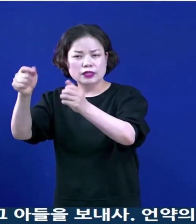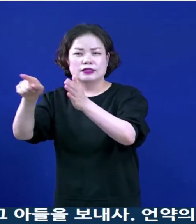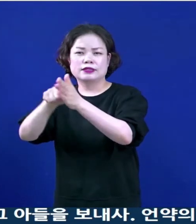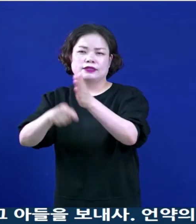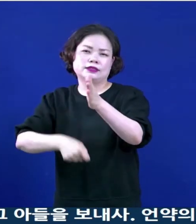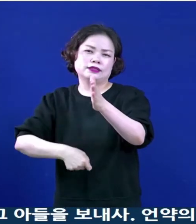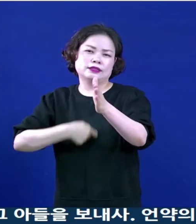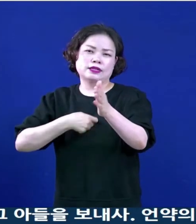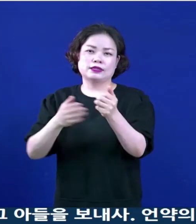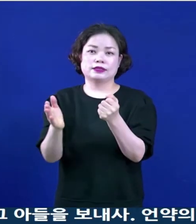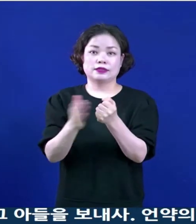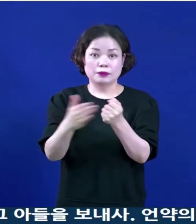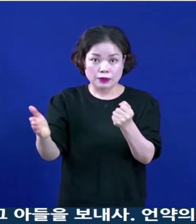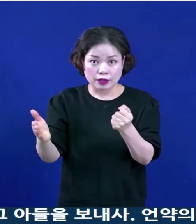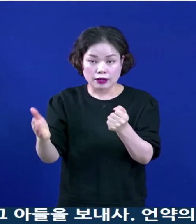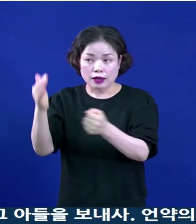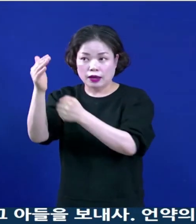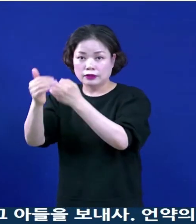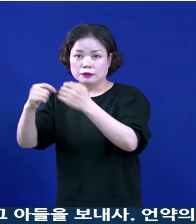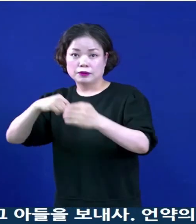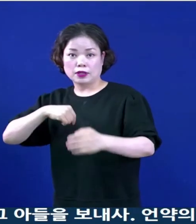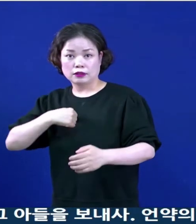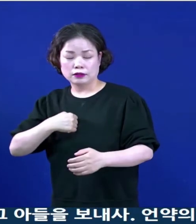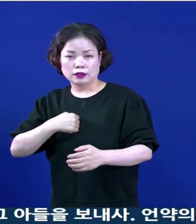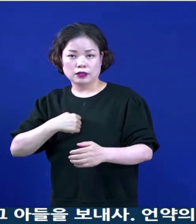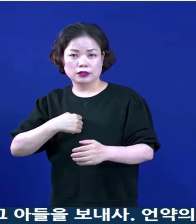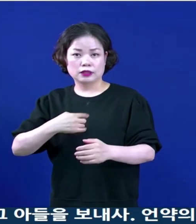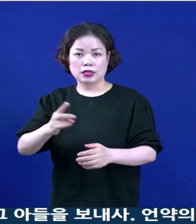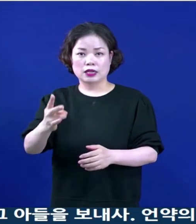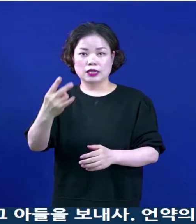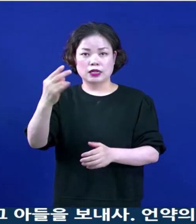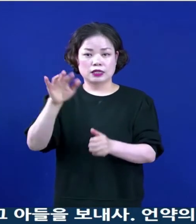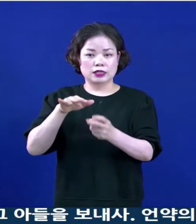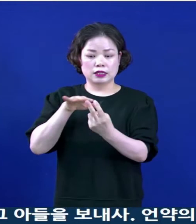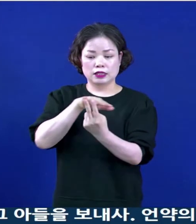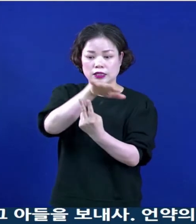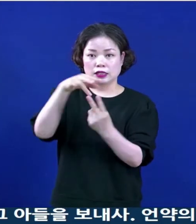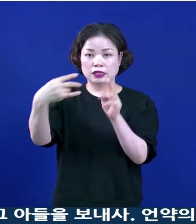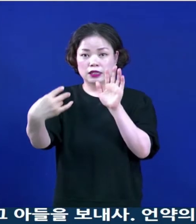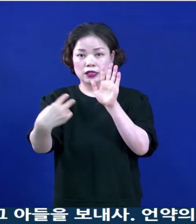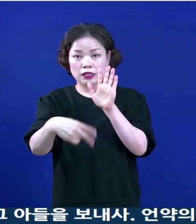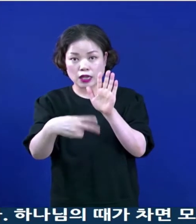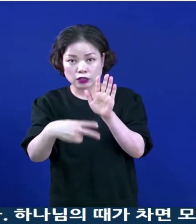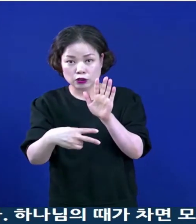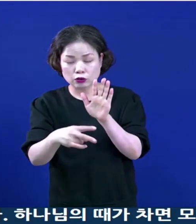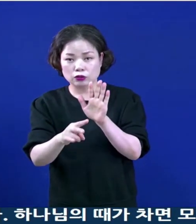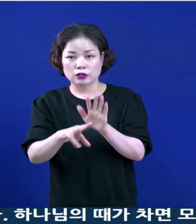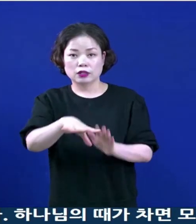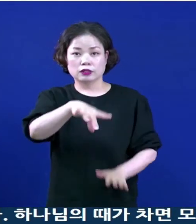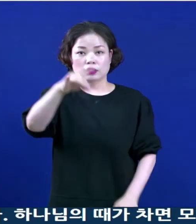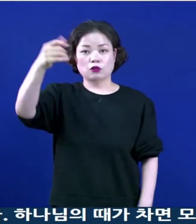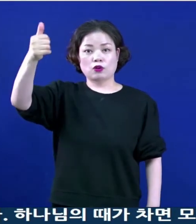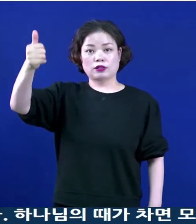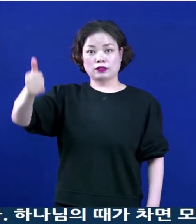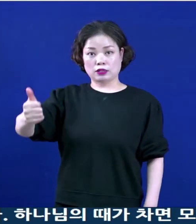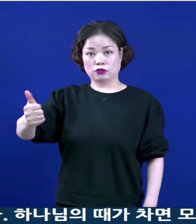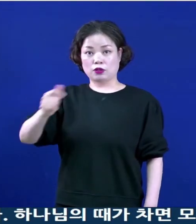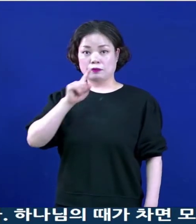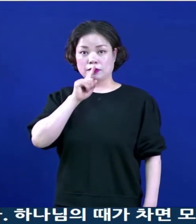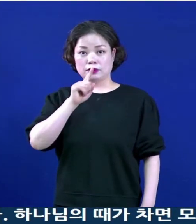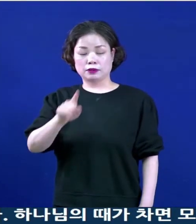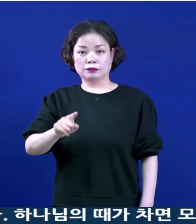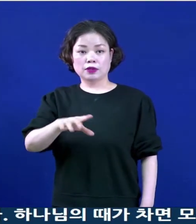신실하시기 때문에 하나님 자신을 계시록에서는 나는 알파와 오메가, 처음과 나중이라고